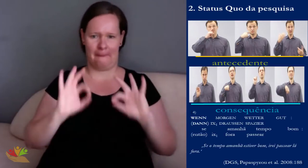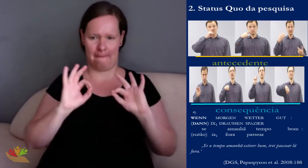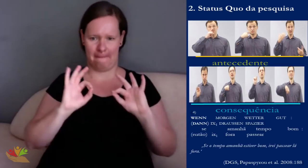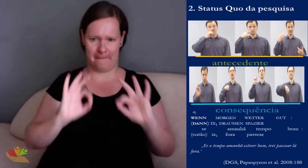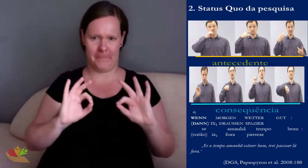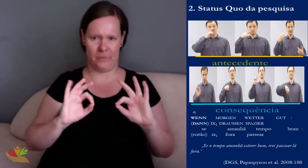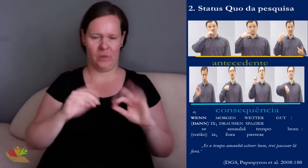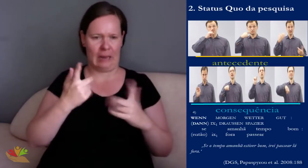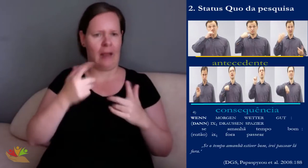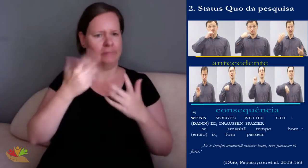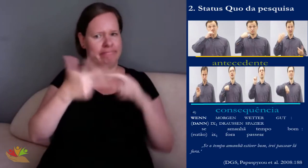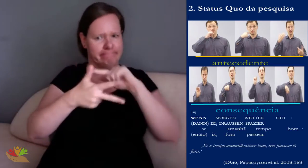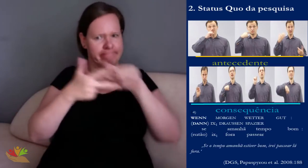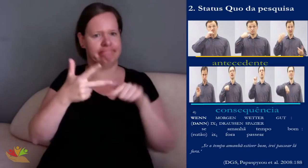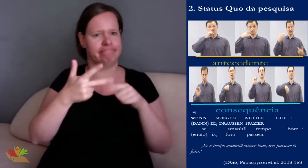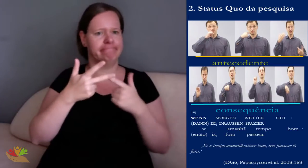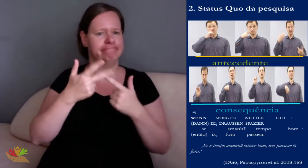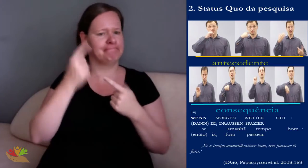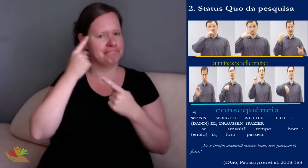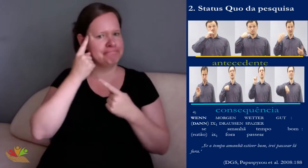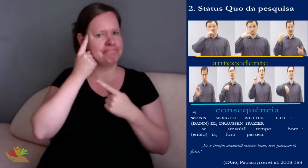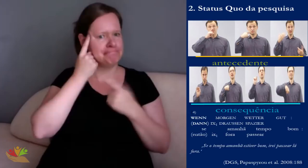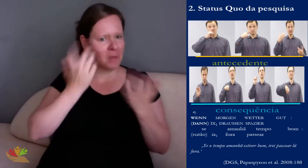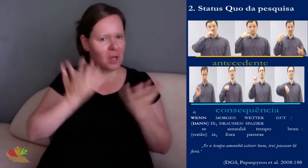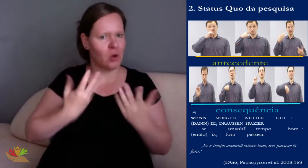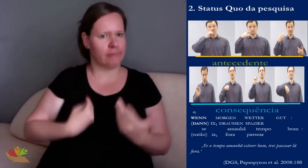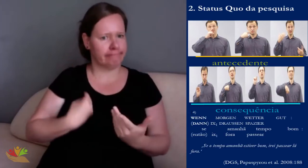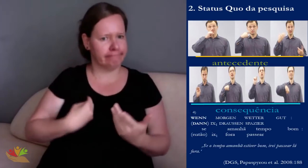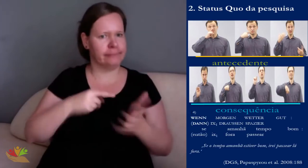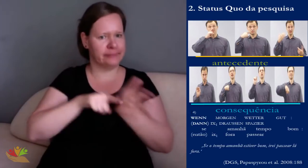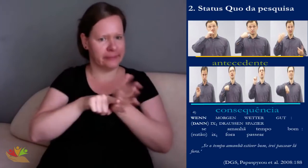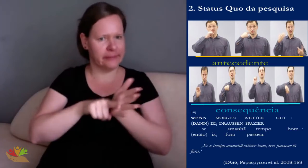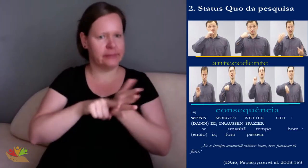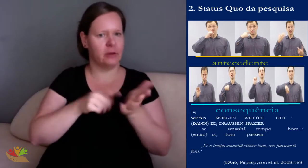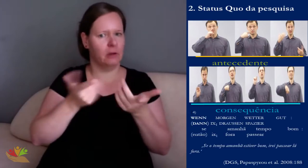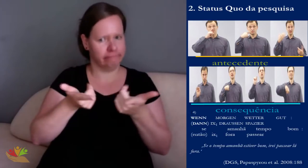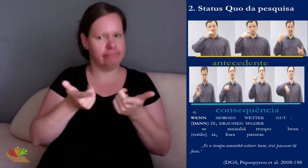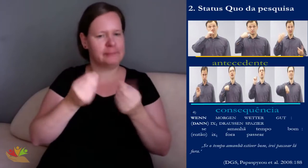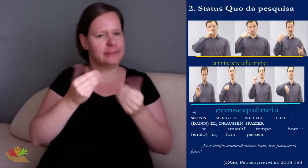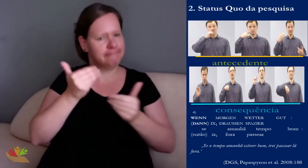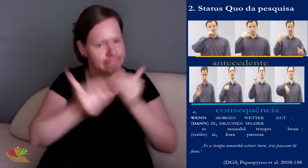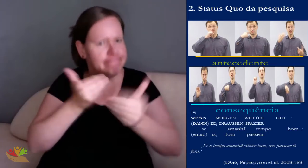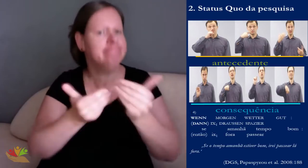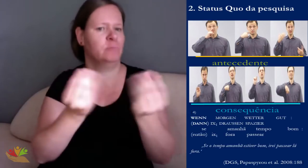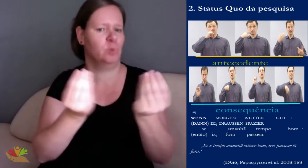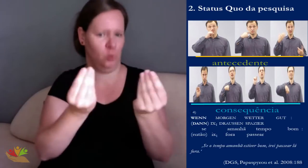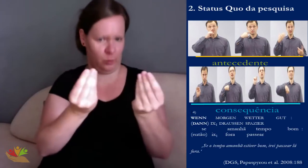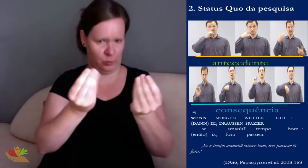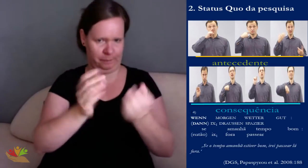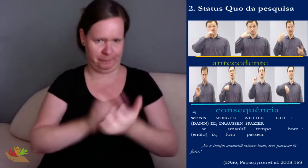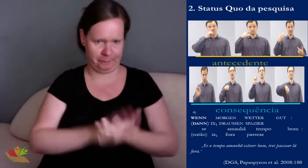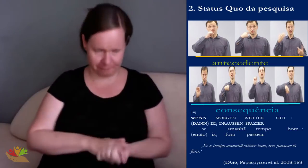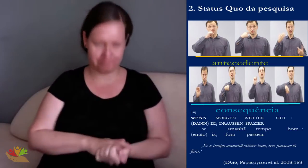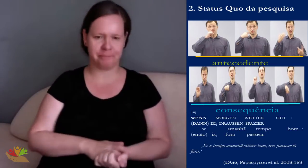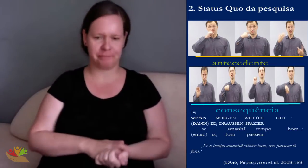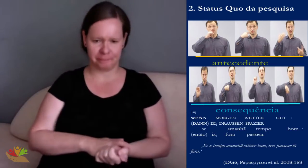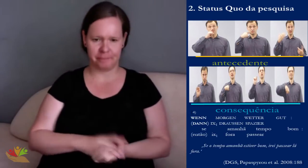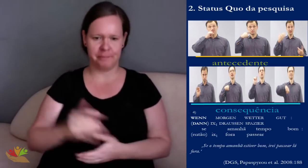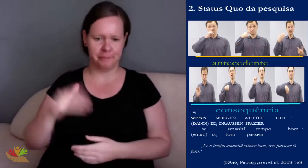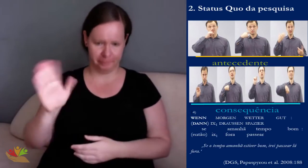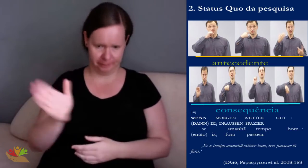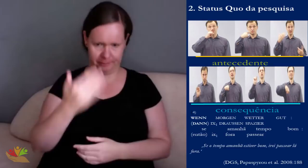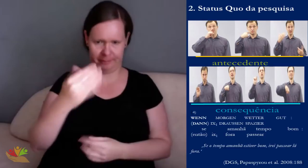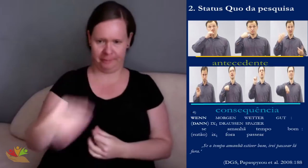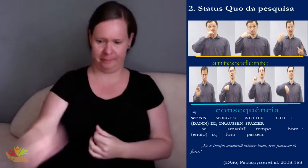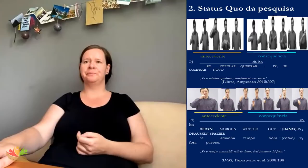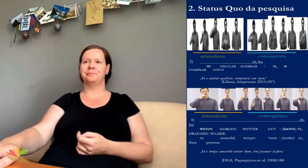novas metodologias de campo para coletar dados cada vez mais naturais. A gente fez essa